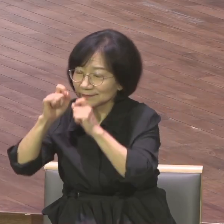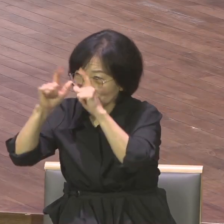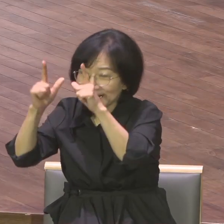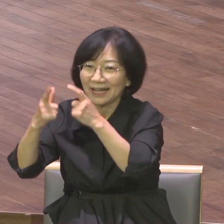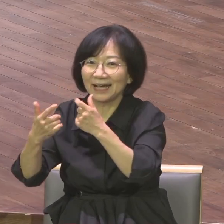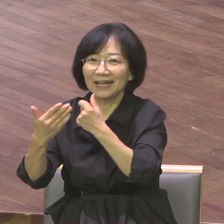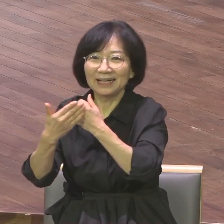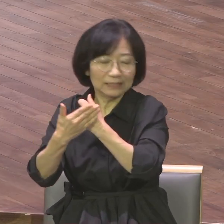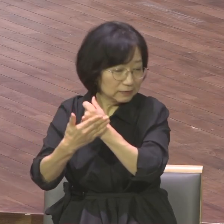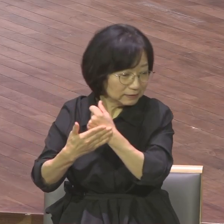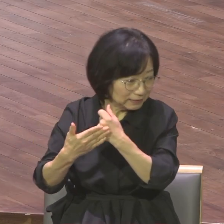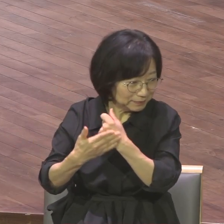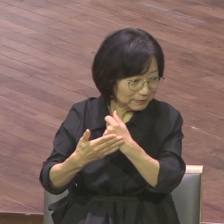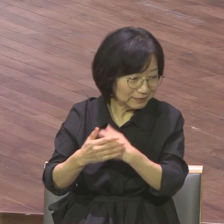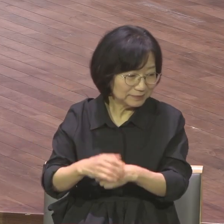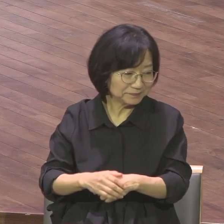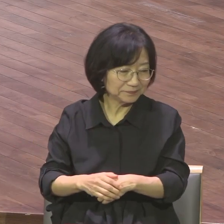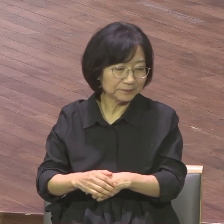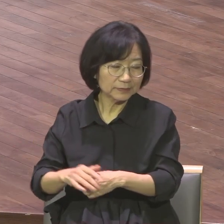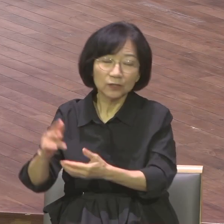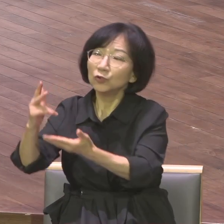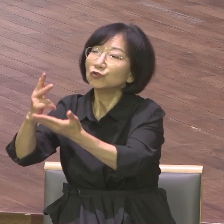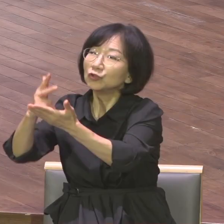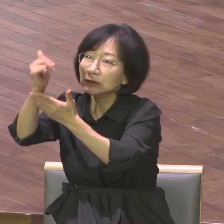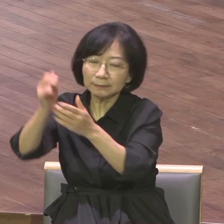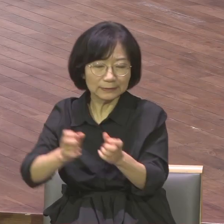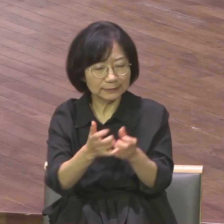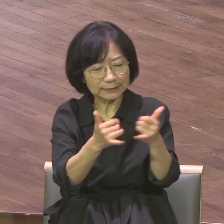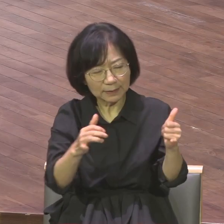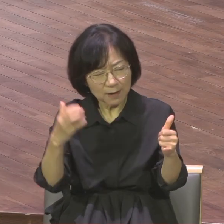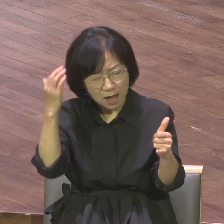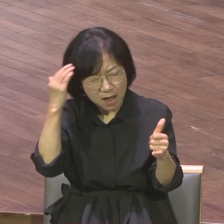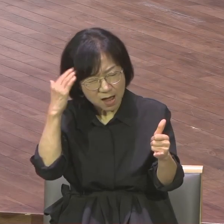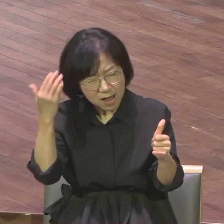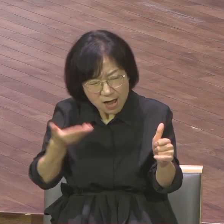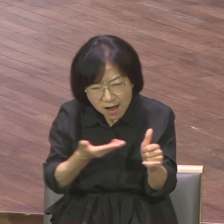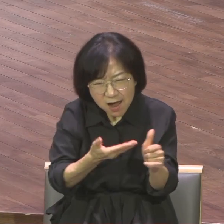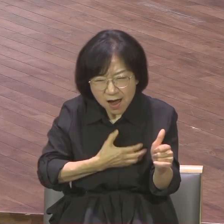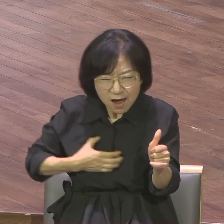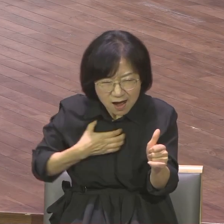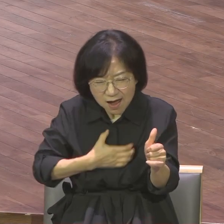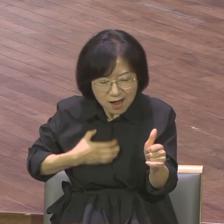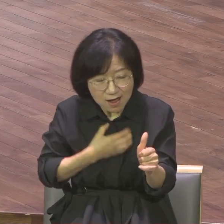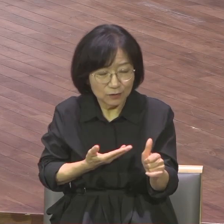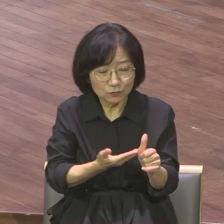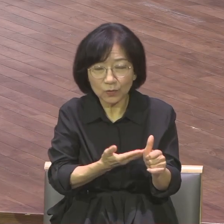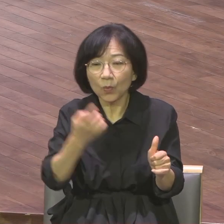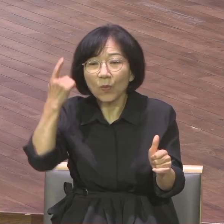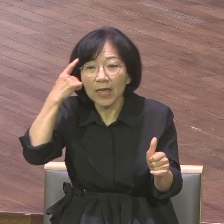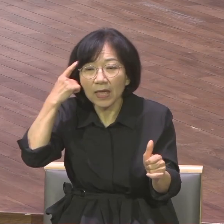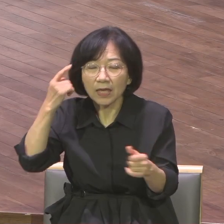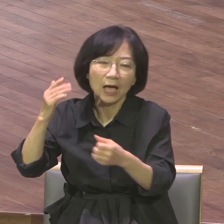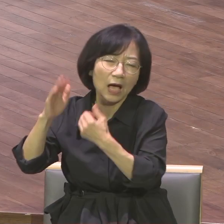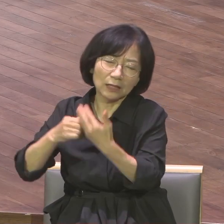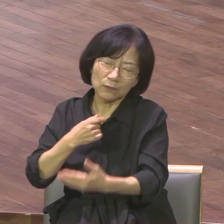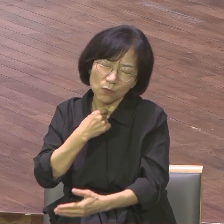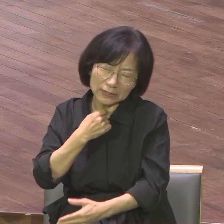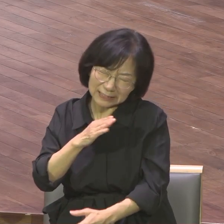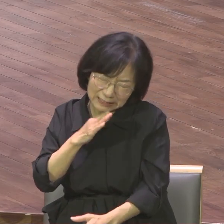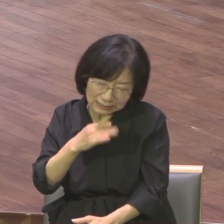주께서 인생으로 고생하게 하시며 근심하게 하심은 본심이 아니시로다.